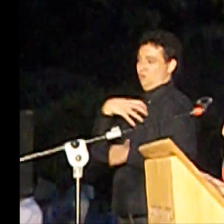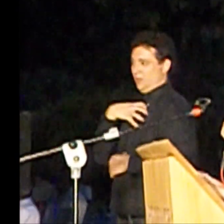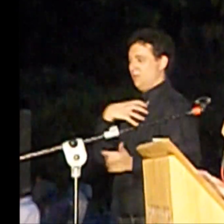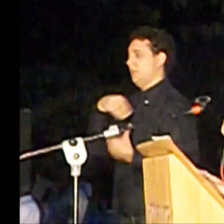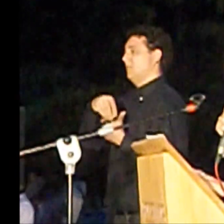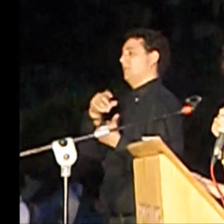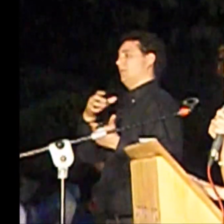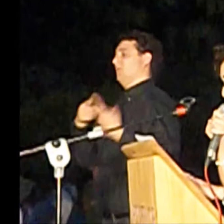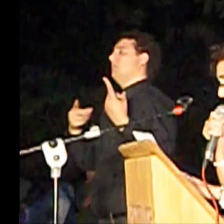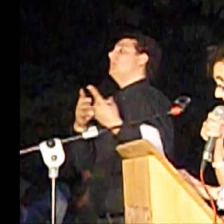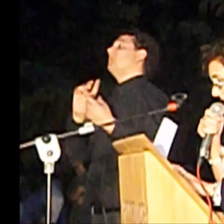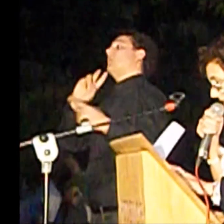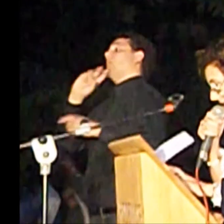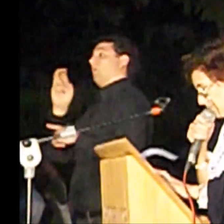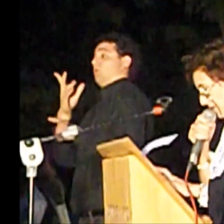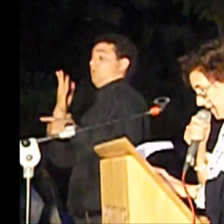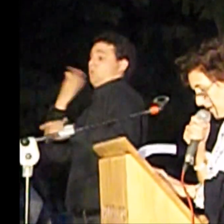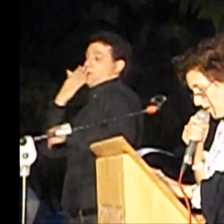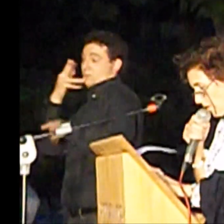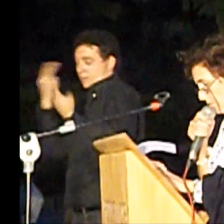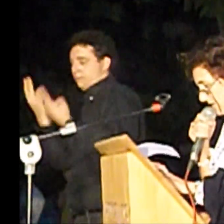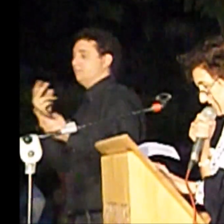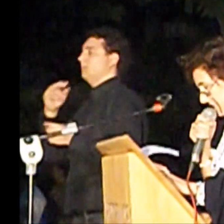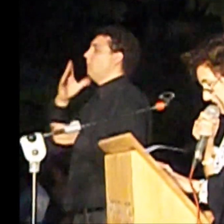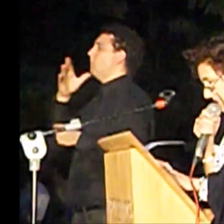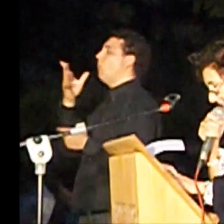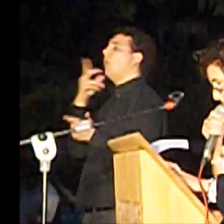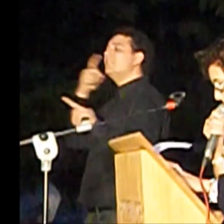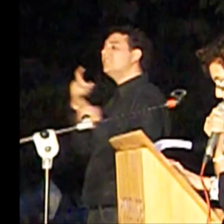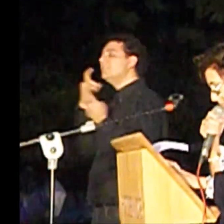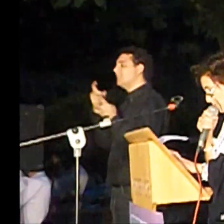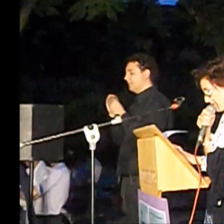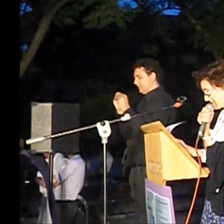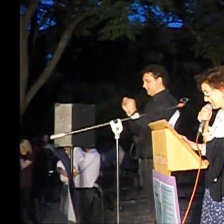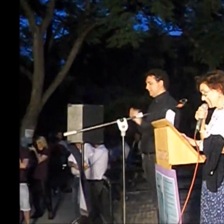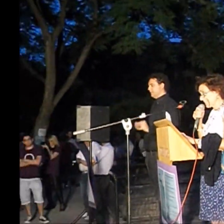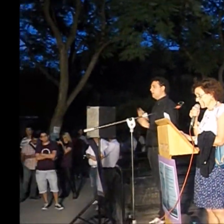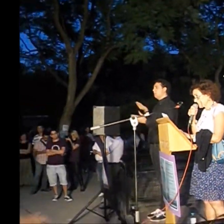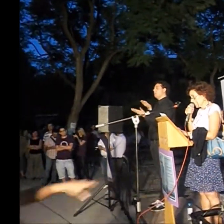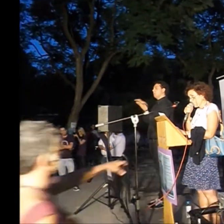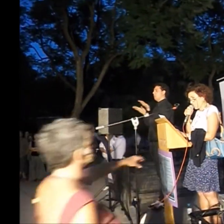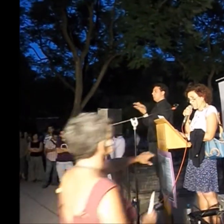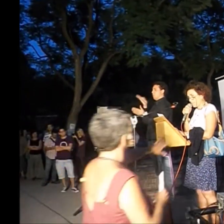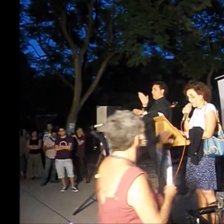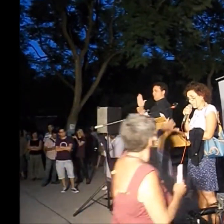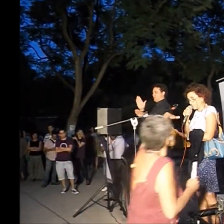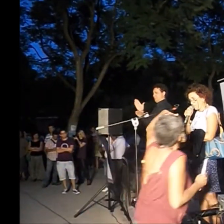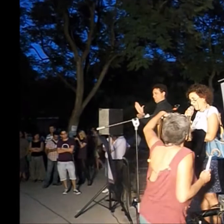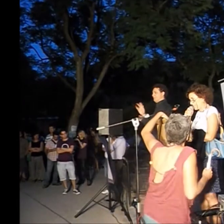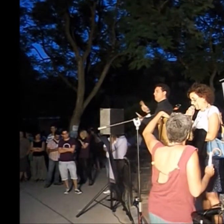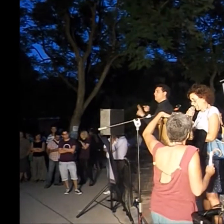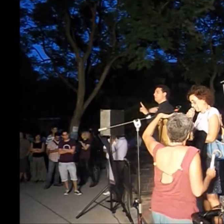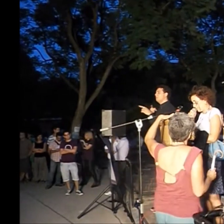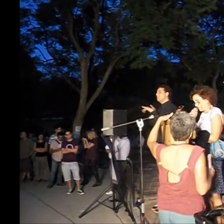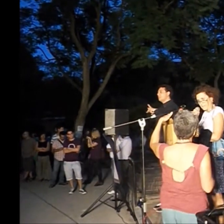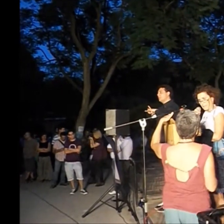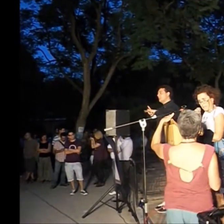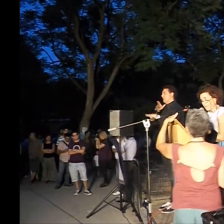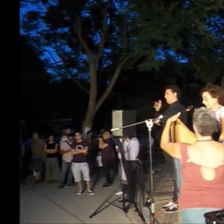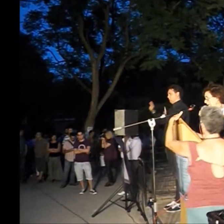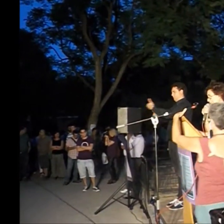pública, para al final elaborar una serie de propuestas y las estrategias para llevarlas a